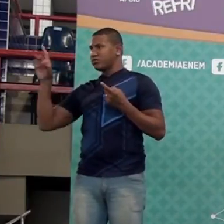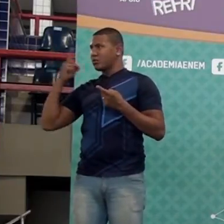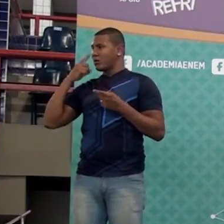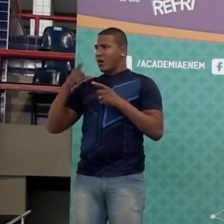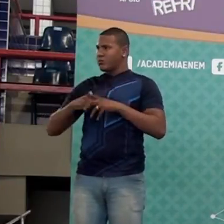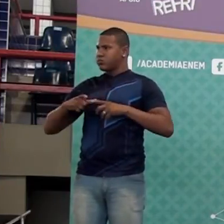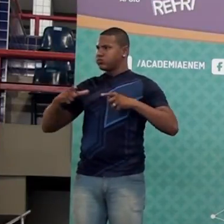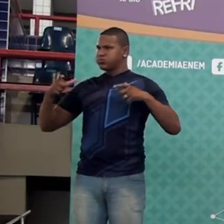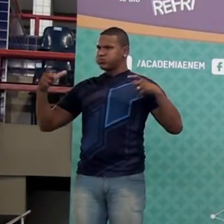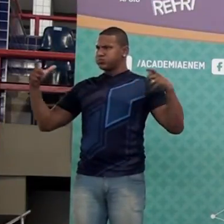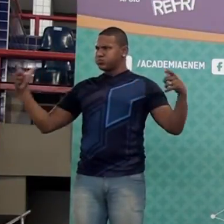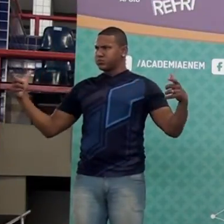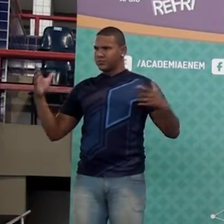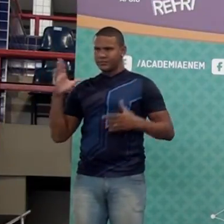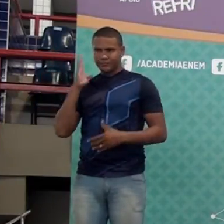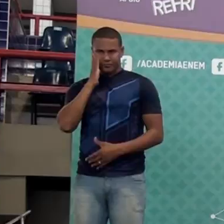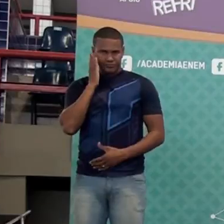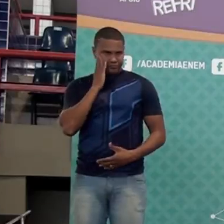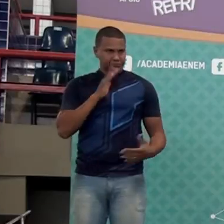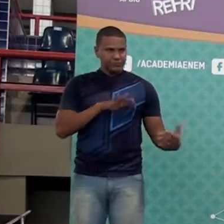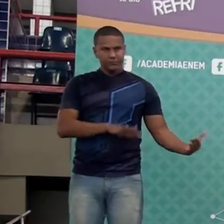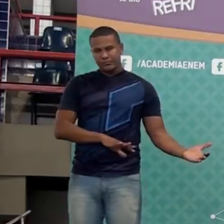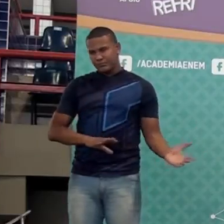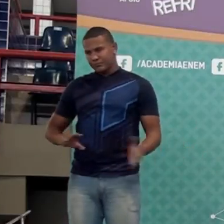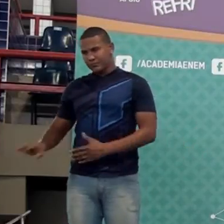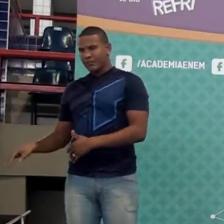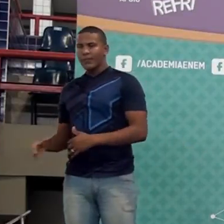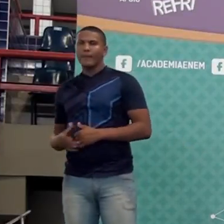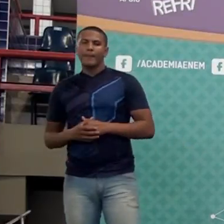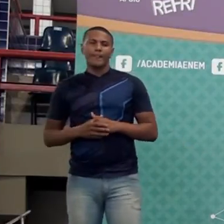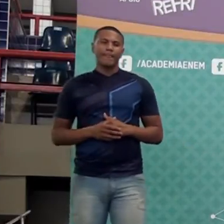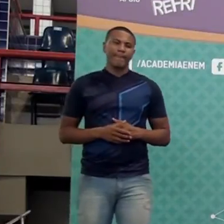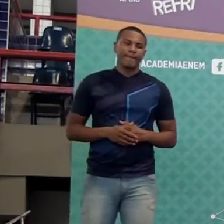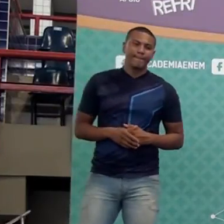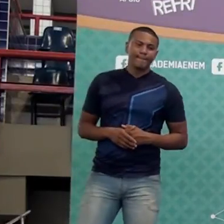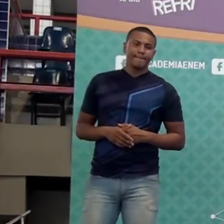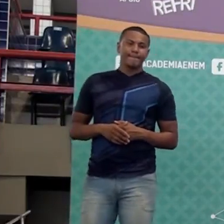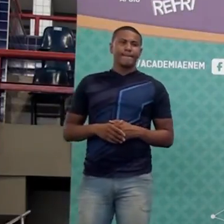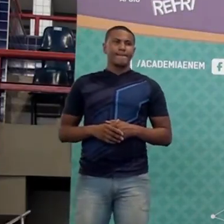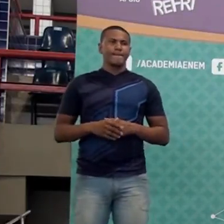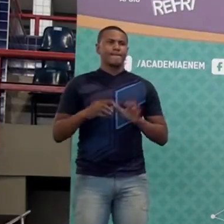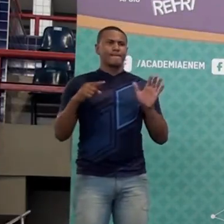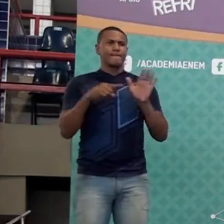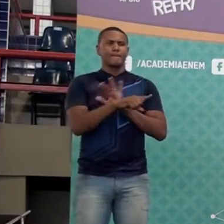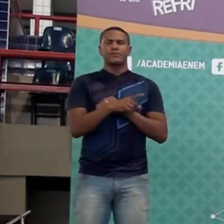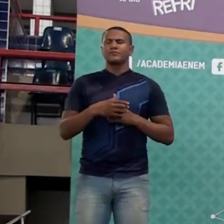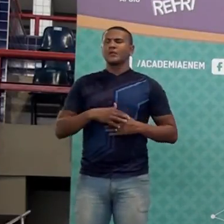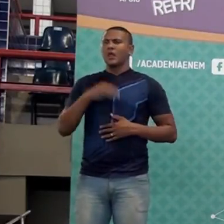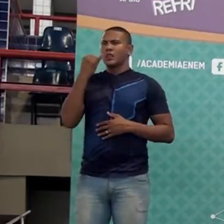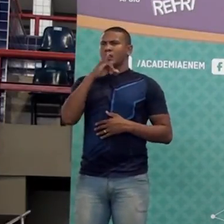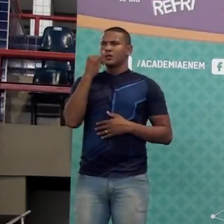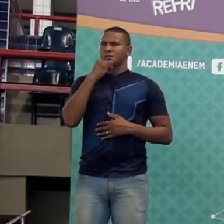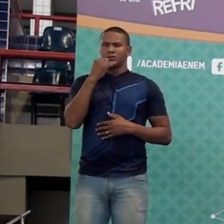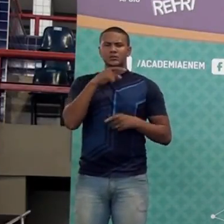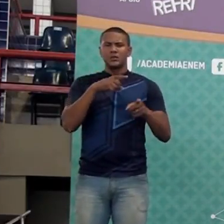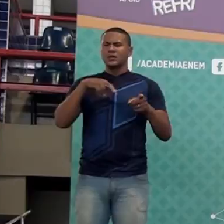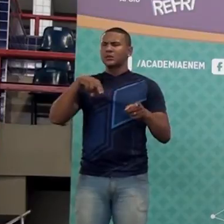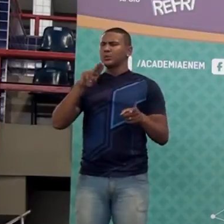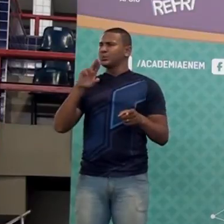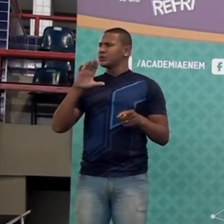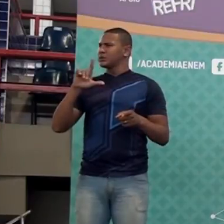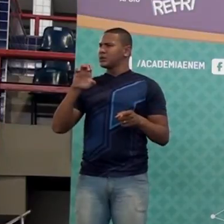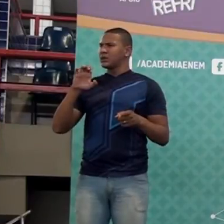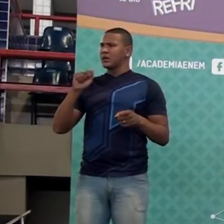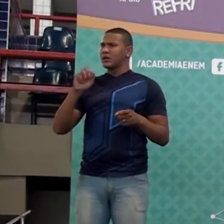2. Uma pergunta aqui, a energia nuclear produz energia em forma de quê? Essa energia que é